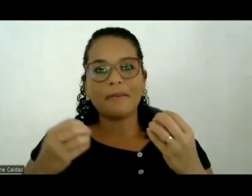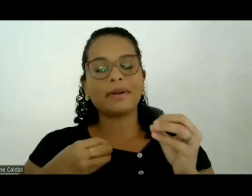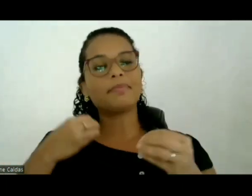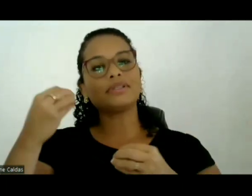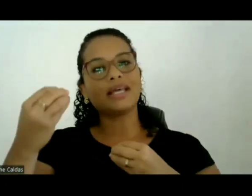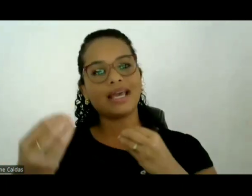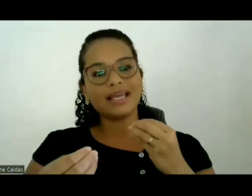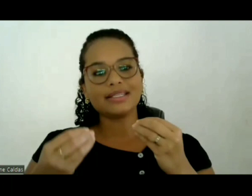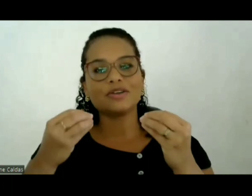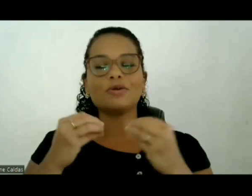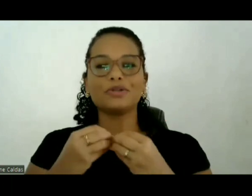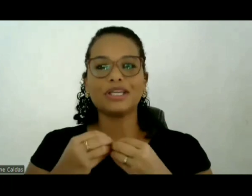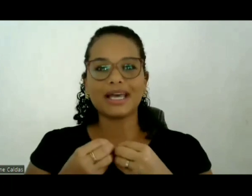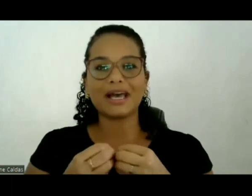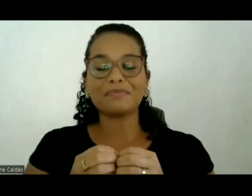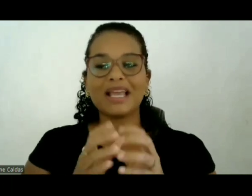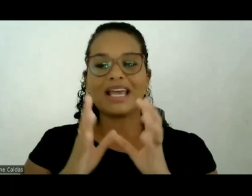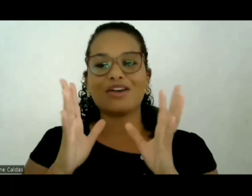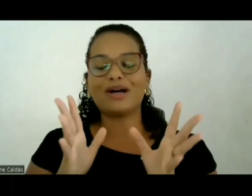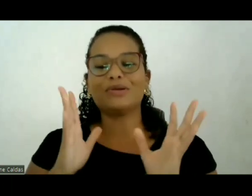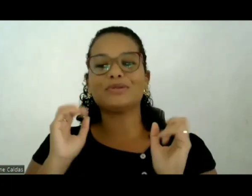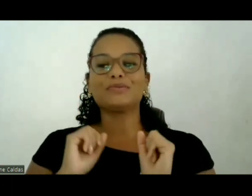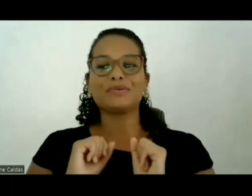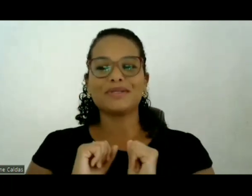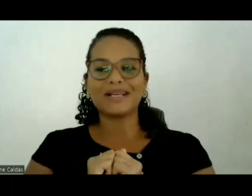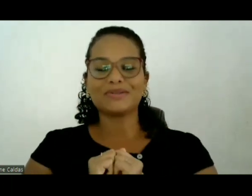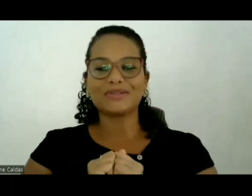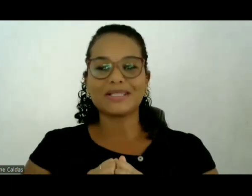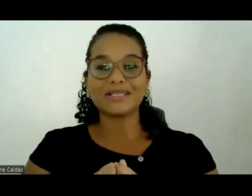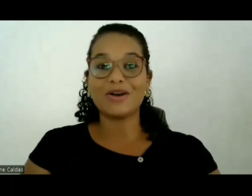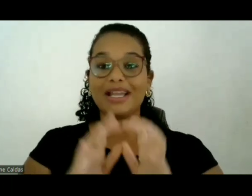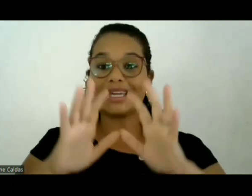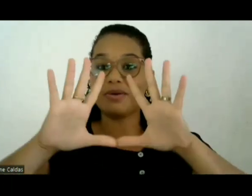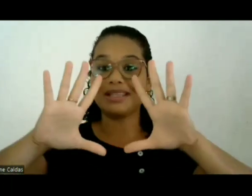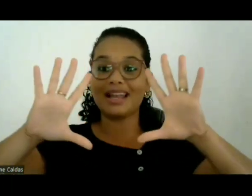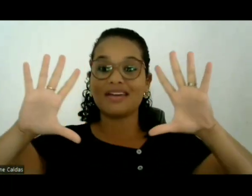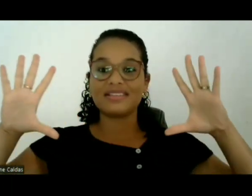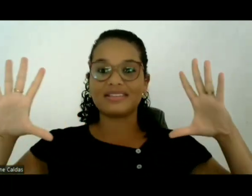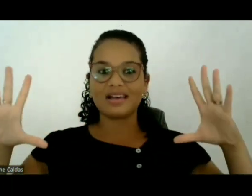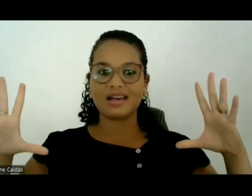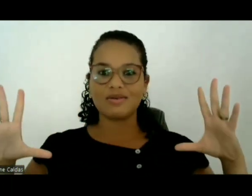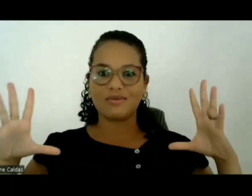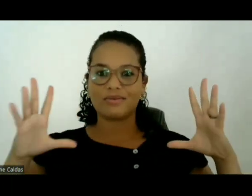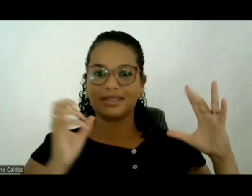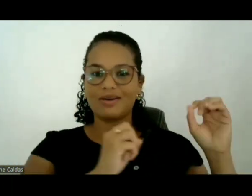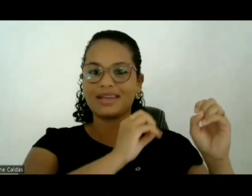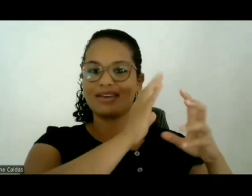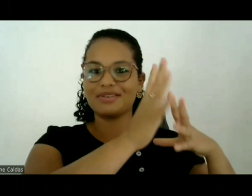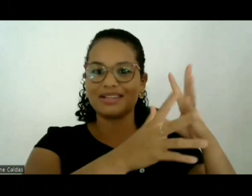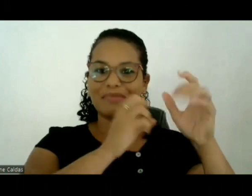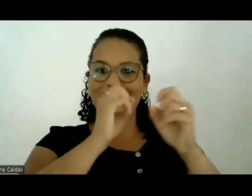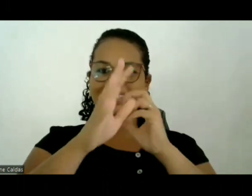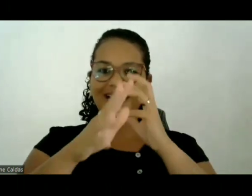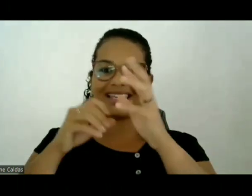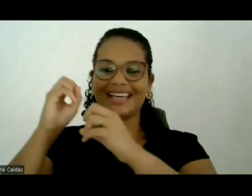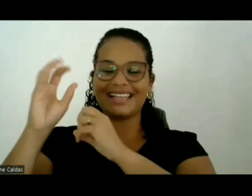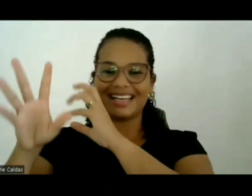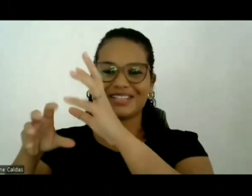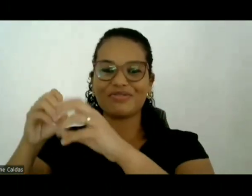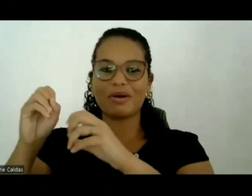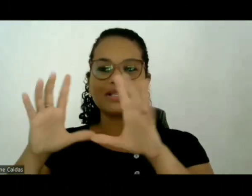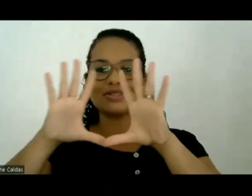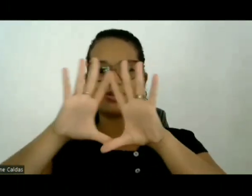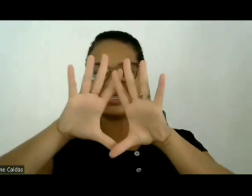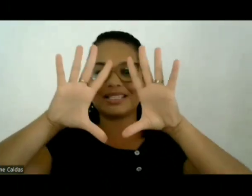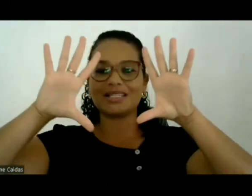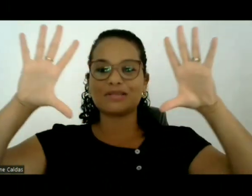aqui para poder se comunicar. Eu falo muito para os meus alunos assim, olha, aqui é uma televisão. Então, aqui você vai passar aqui